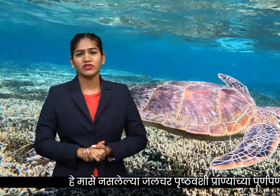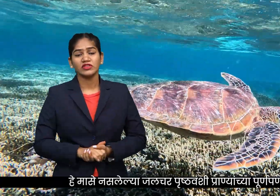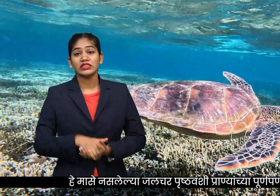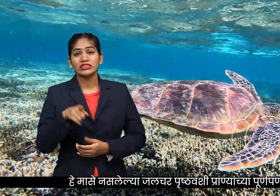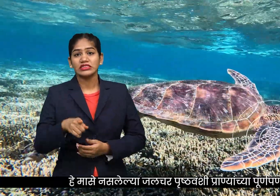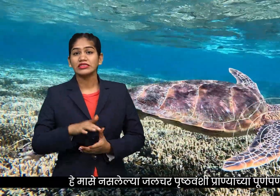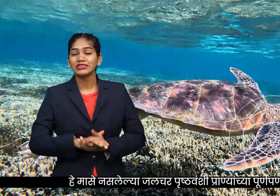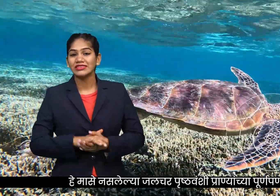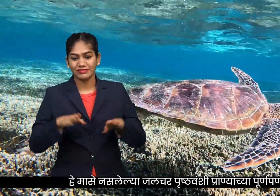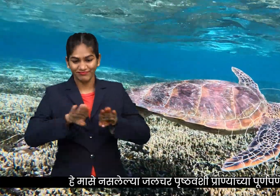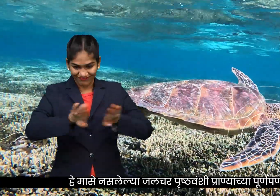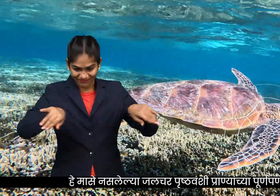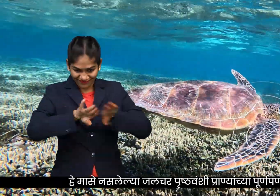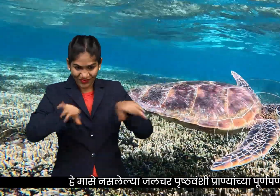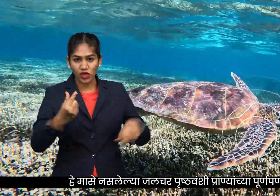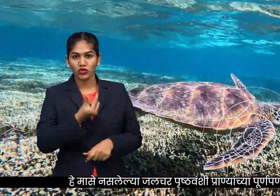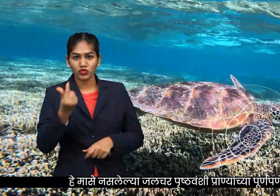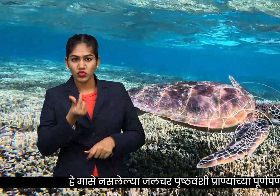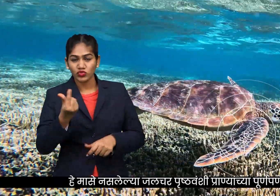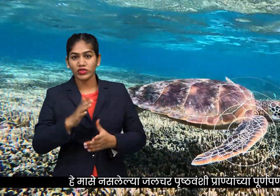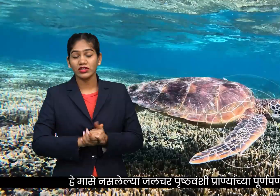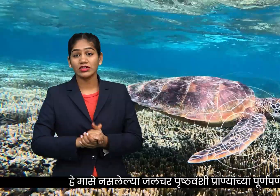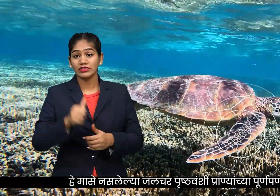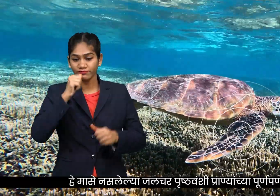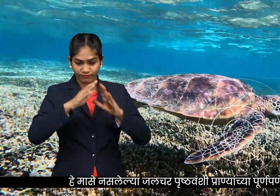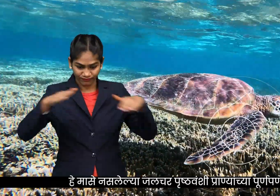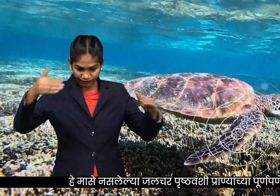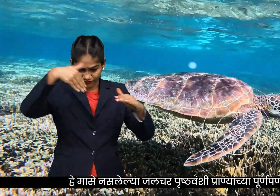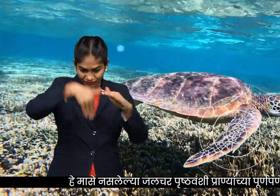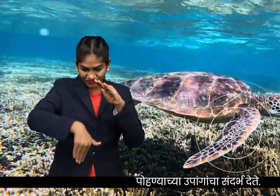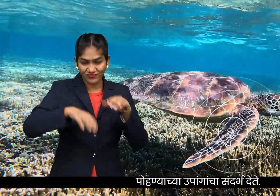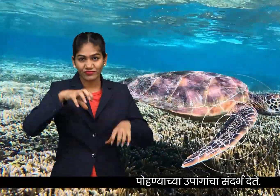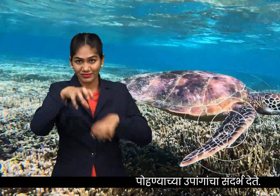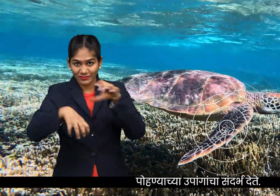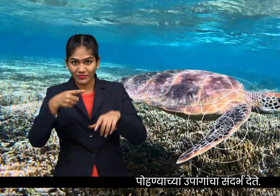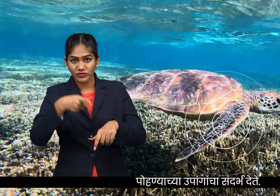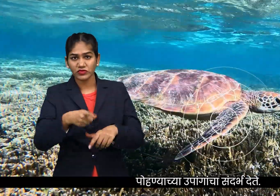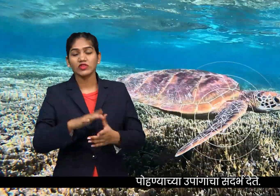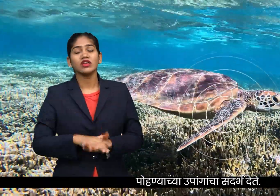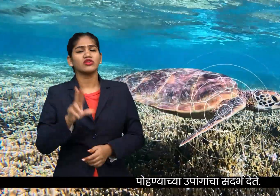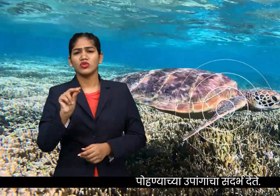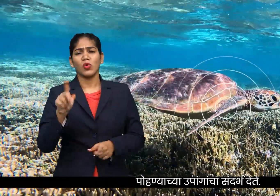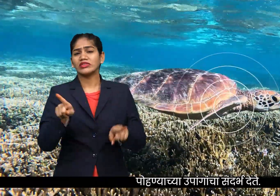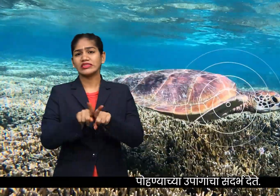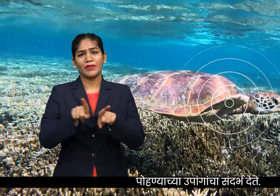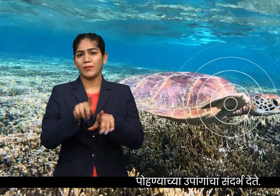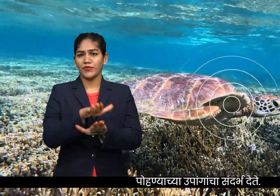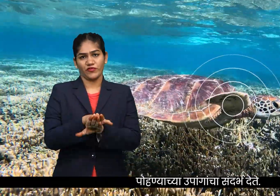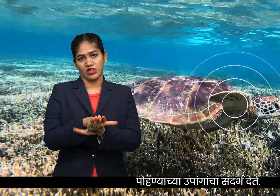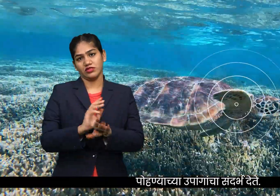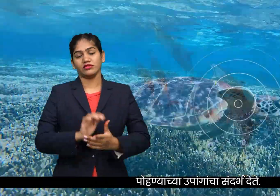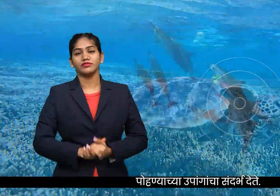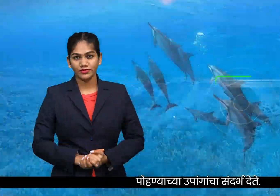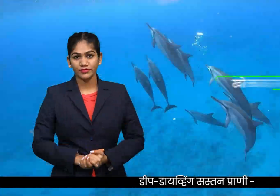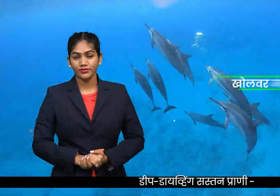नसलेल्या जलचर पृष्ठवंशी प्राण्यांच्या पूर्णपणे जठीदार पोहण्याच्या उपांगाचा